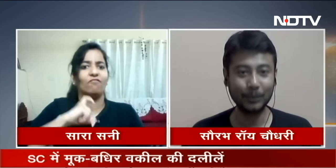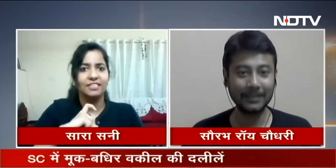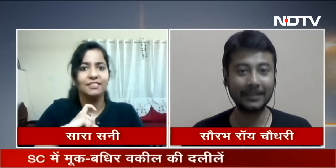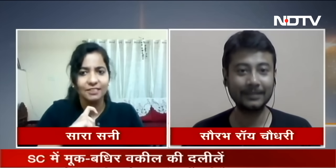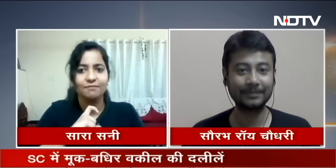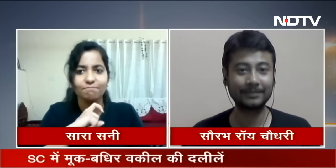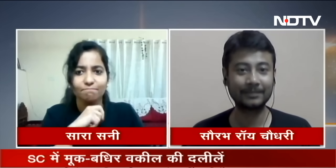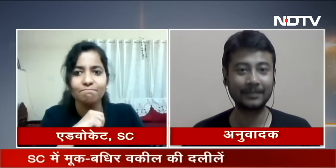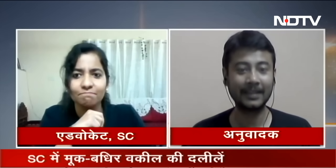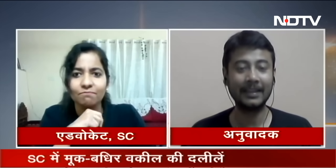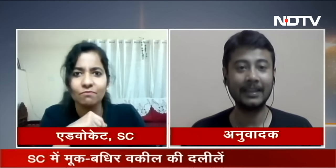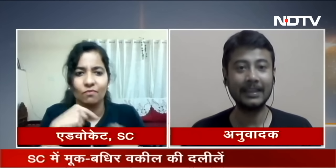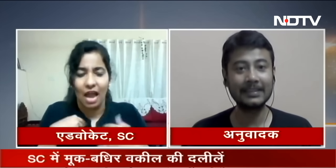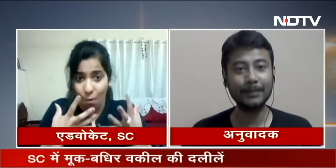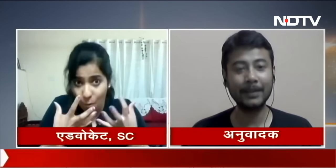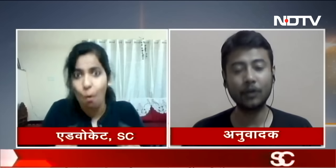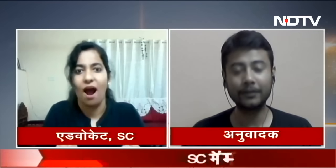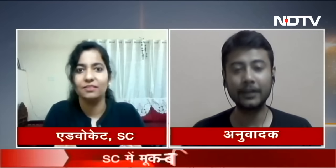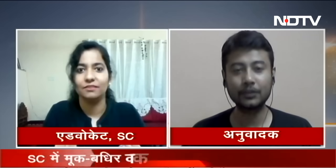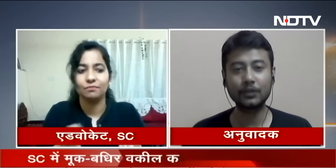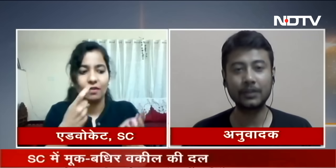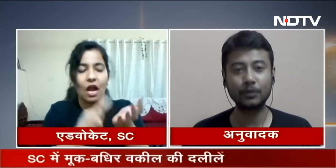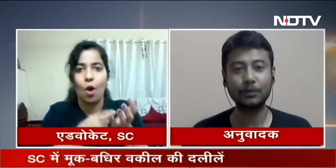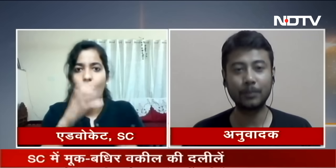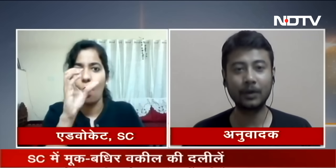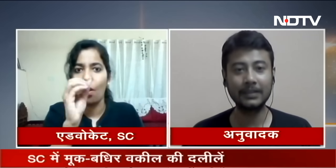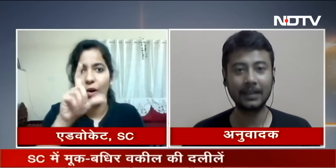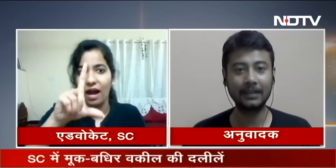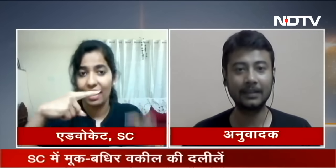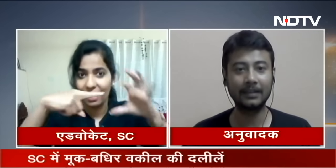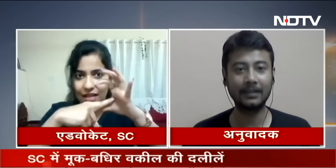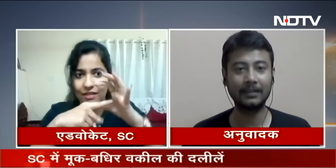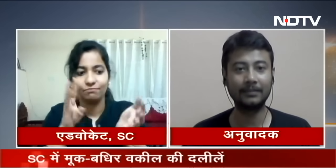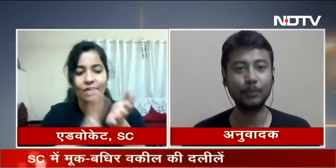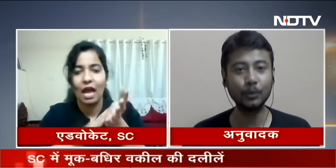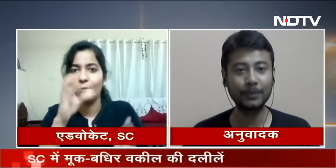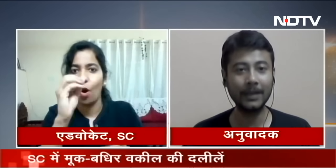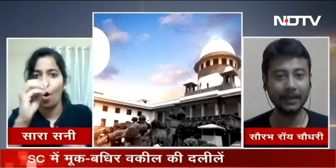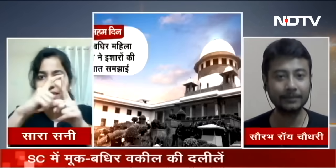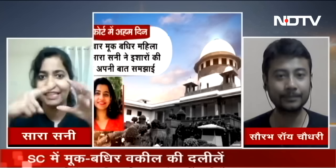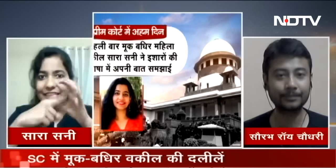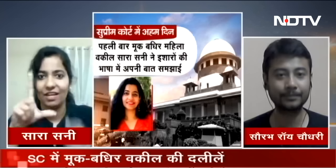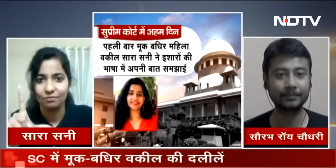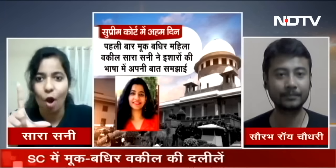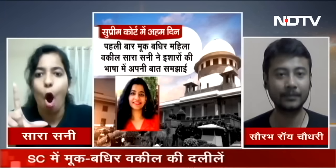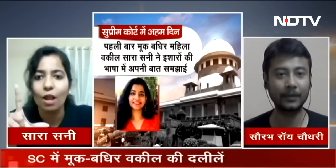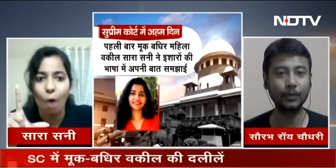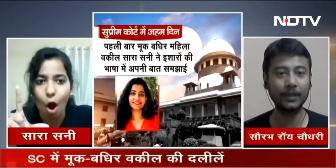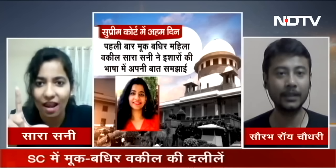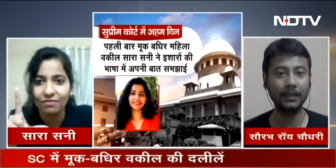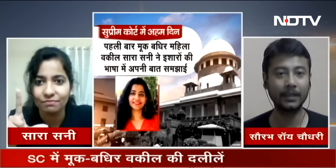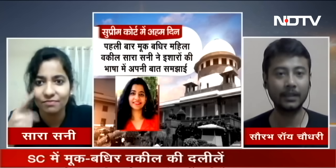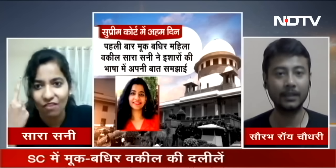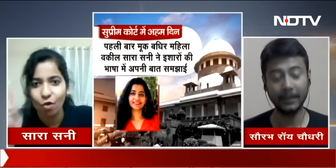टेकिंग मोमेंट था। इससे मेरे कॉन्फिडेंस को जरूर बहुत ही ज्यादा बूस्ट मिला है,